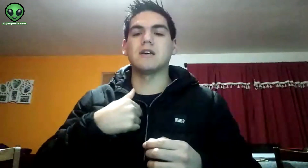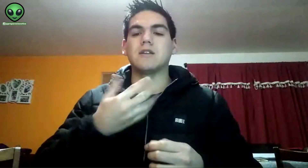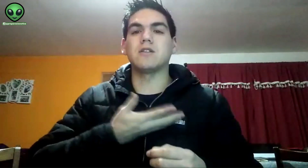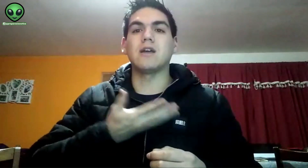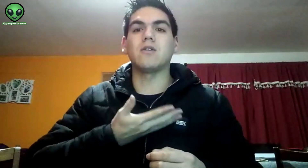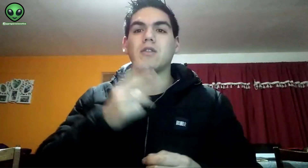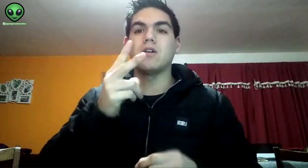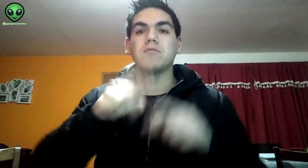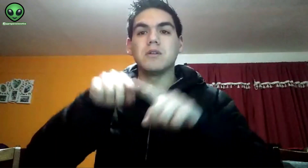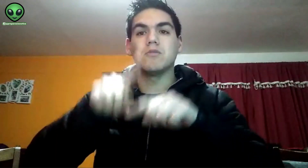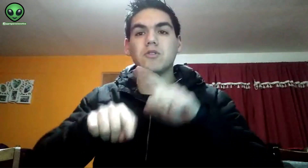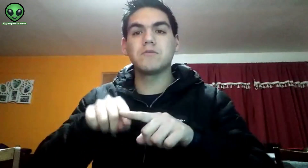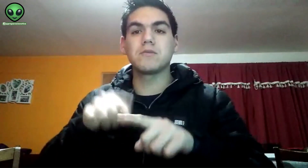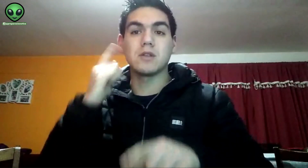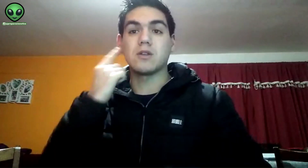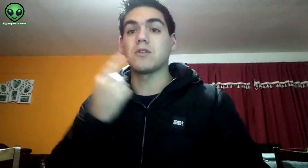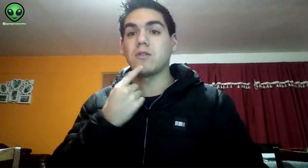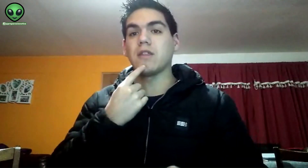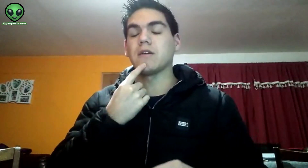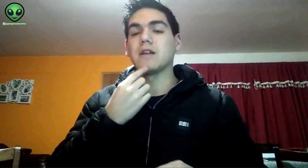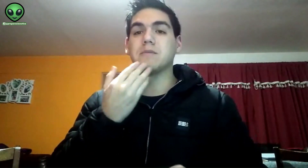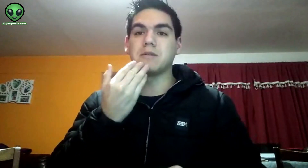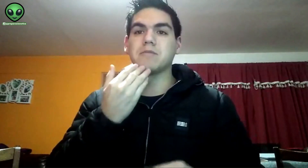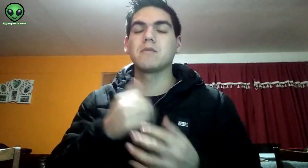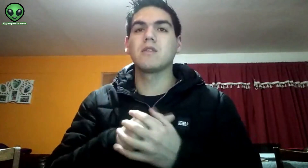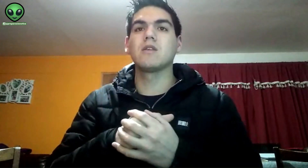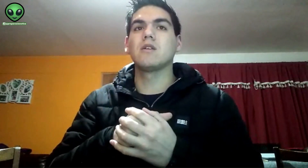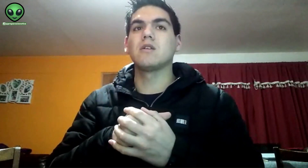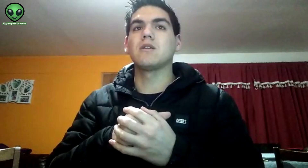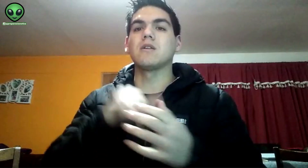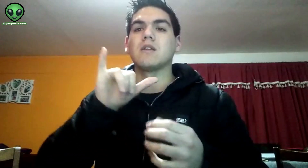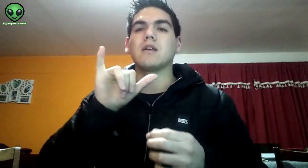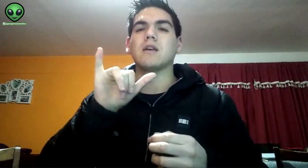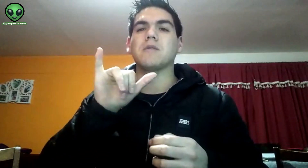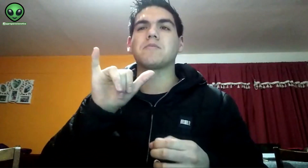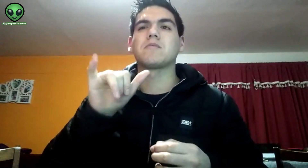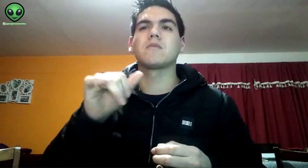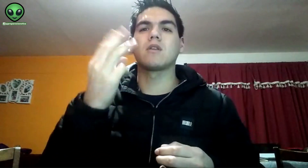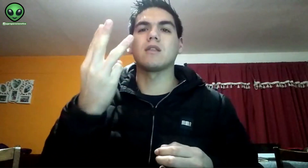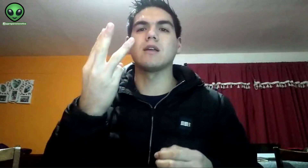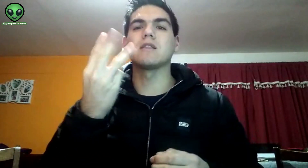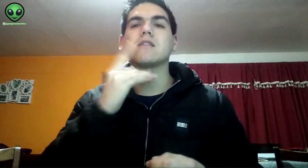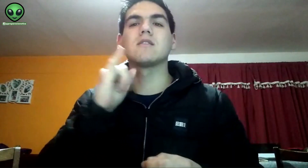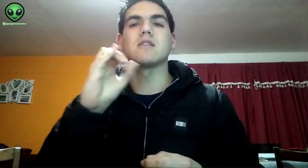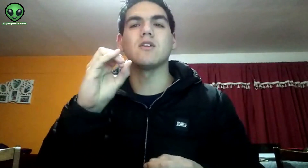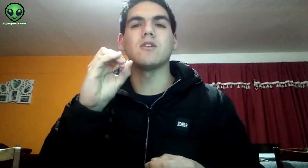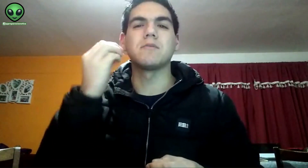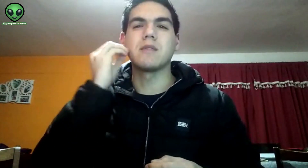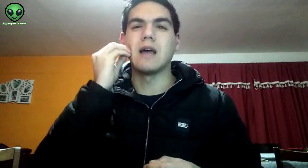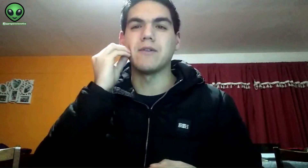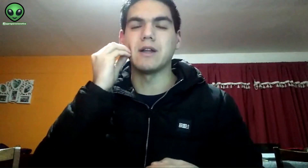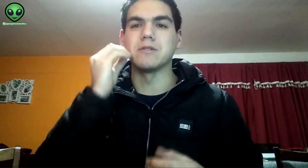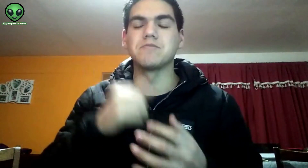Yo tengo dos primos que son sordos también y tres tíos abuelos.